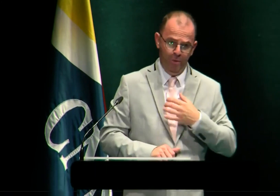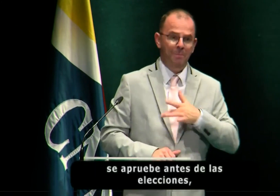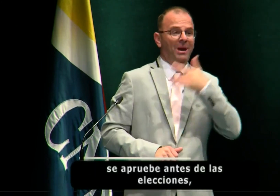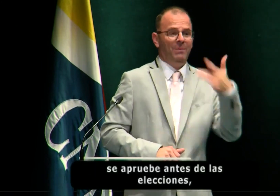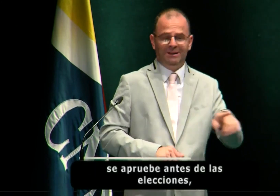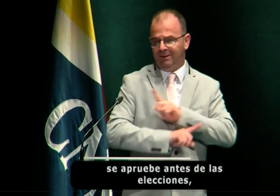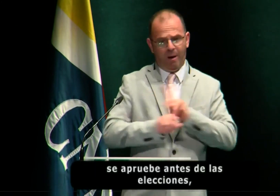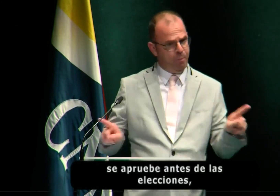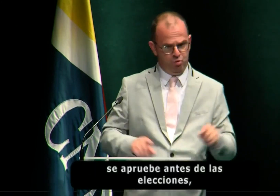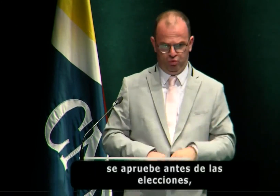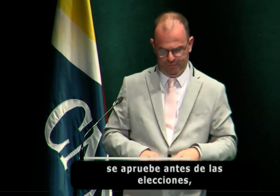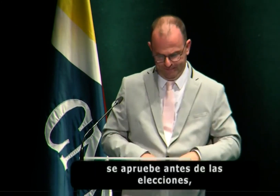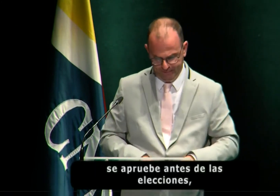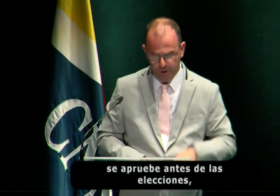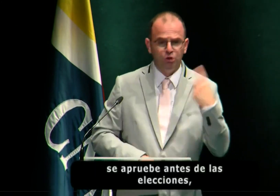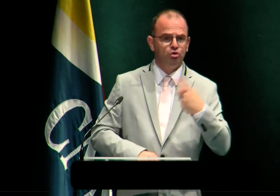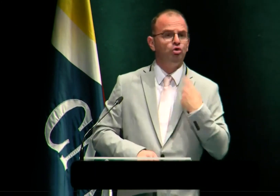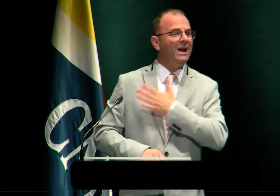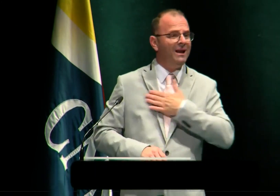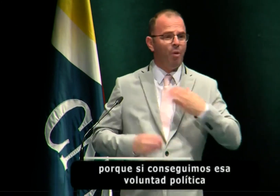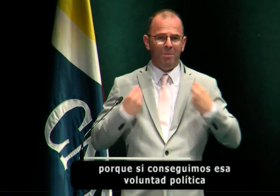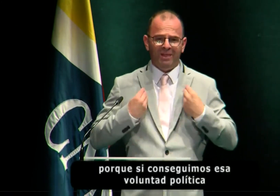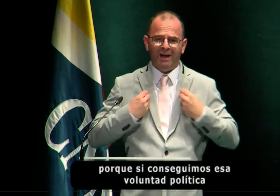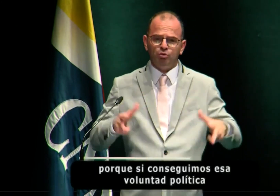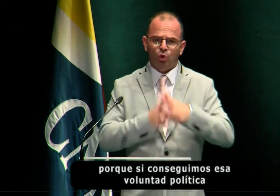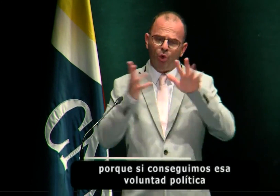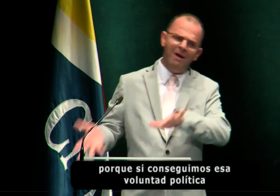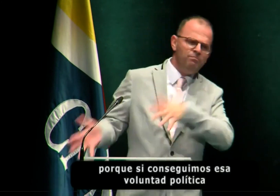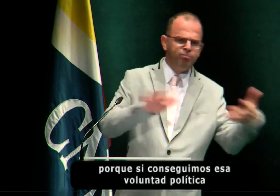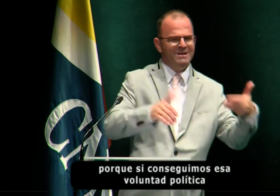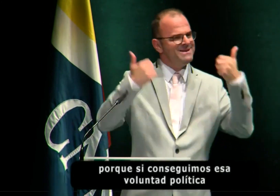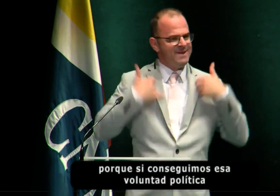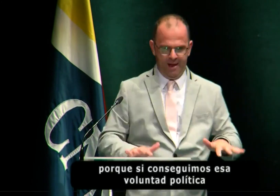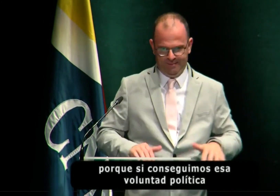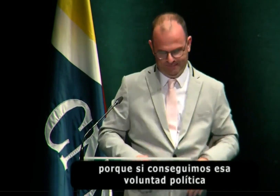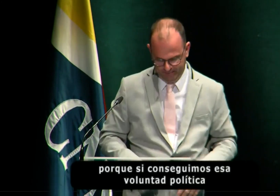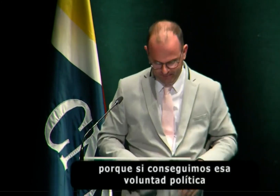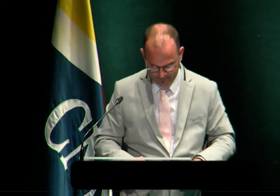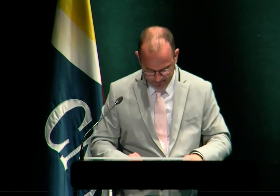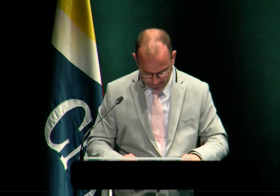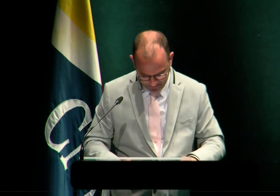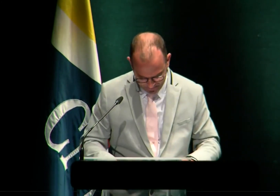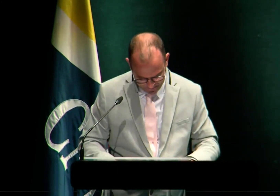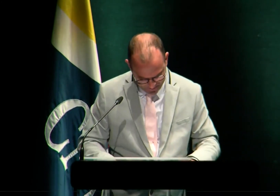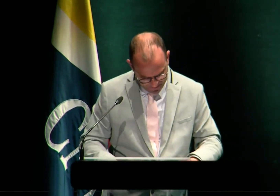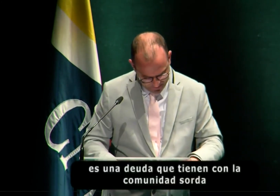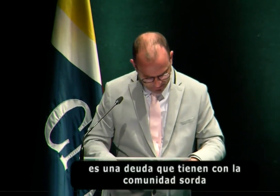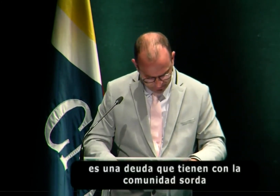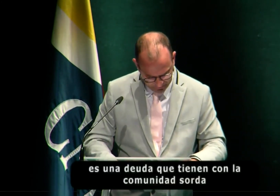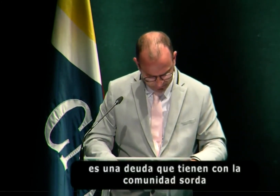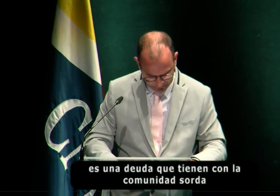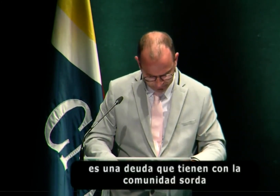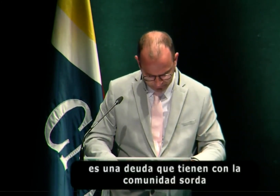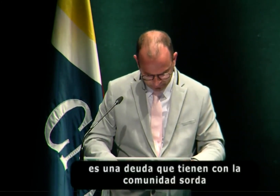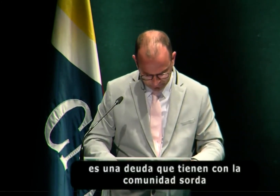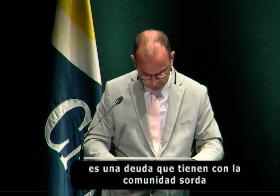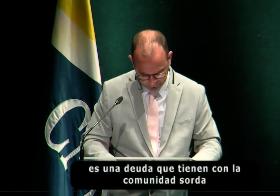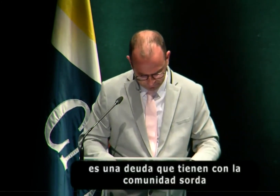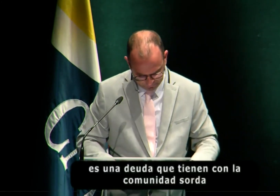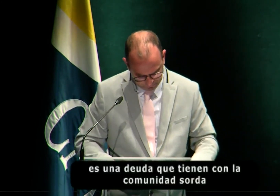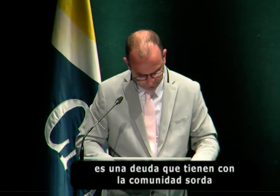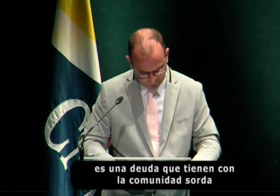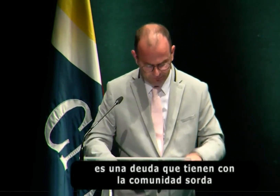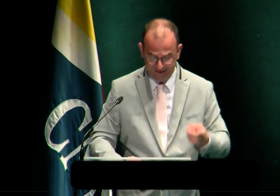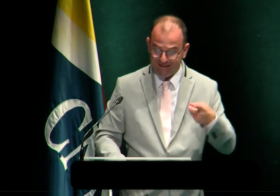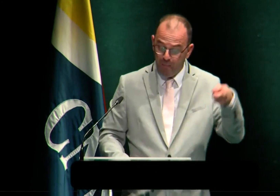que tienen con la comunidad sorda y no podemos permitir que esto no se lleve a cabo. Tiene que llegarse a implementar y tiene